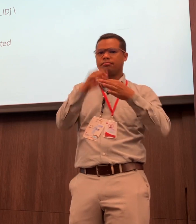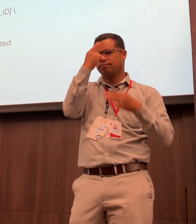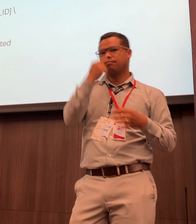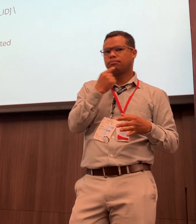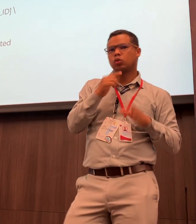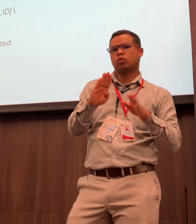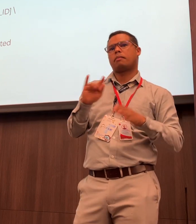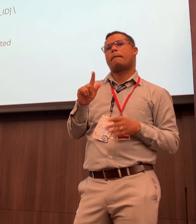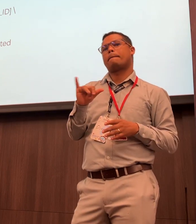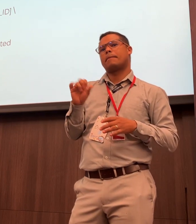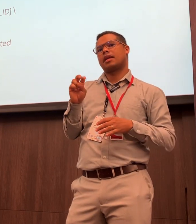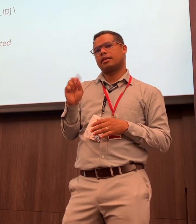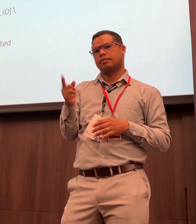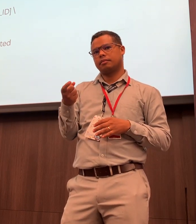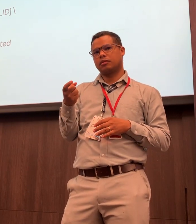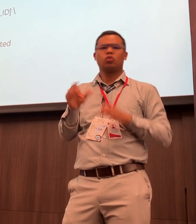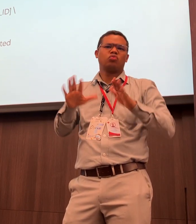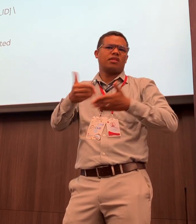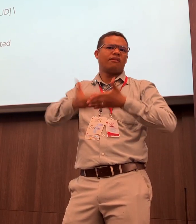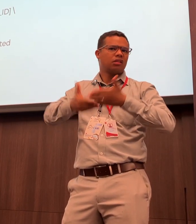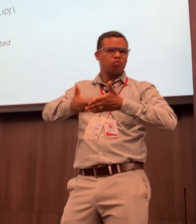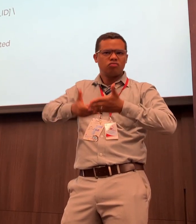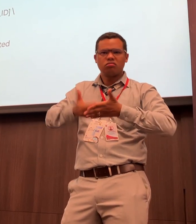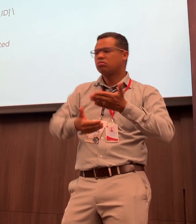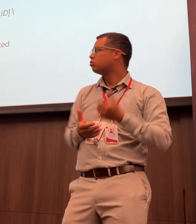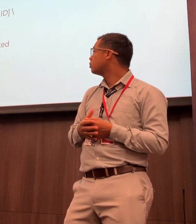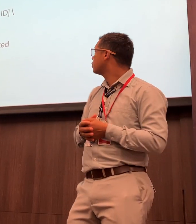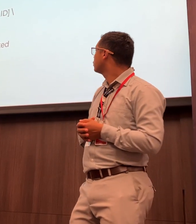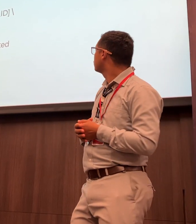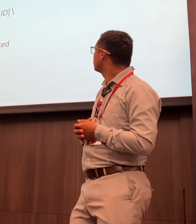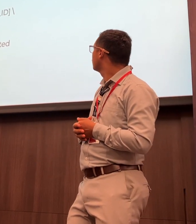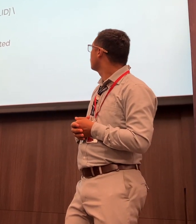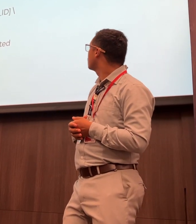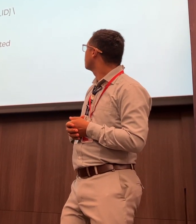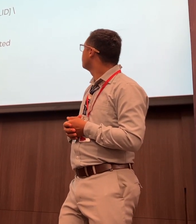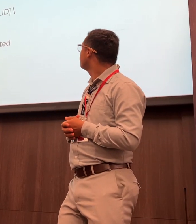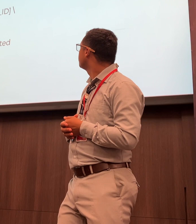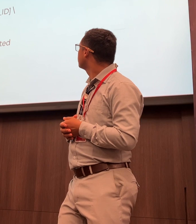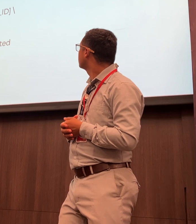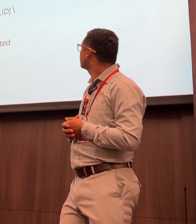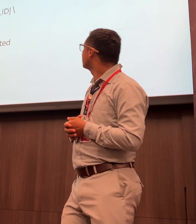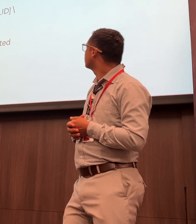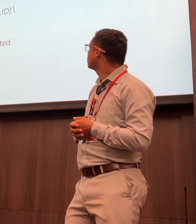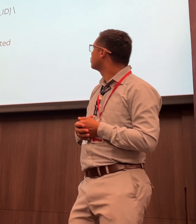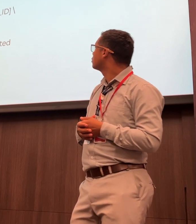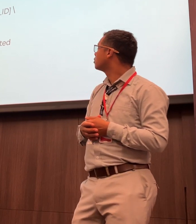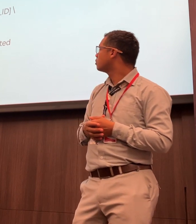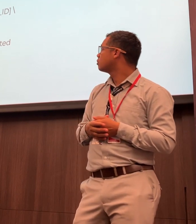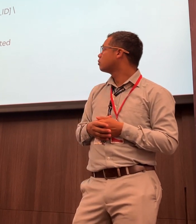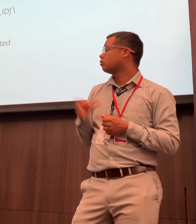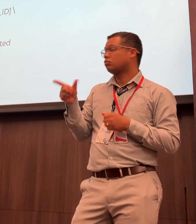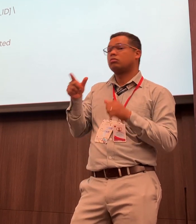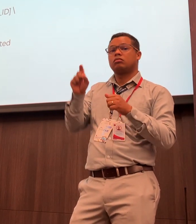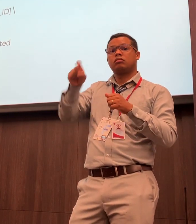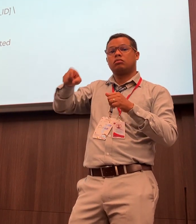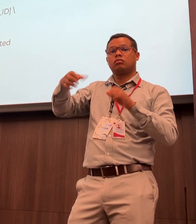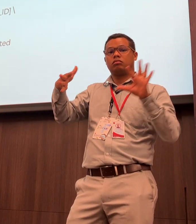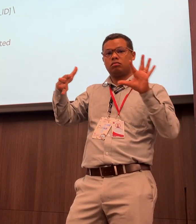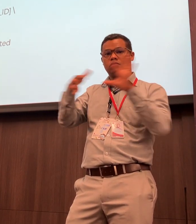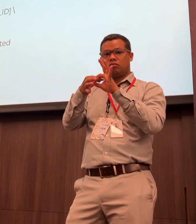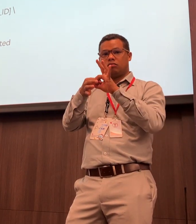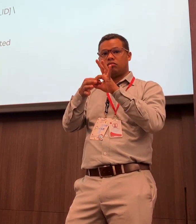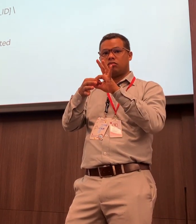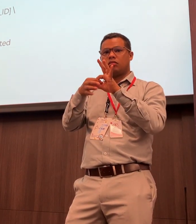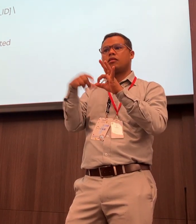Y después, únicamente para poder deployar en Google Cloud Run, hay que correr desde nuestra máquina. Podemos tener instalado